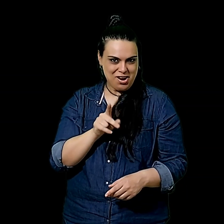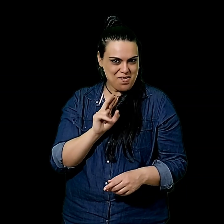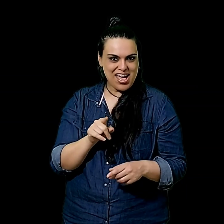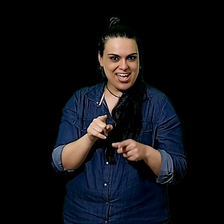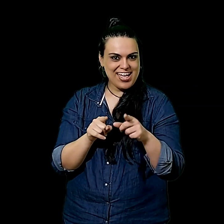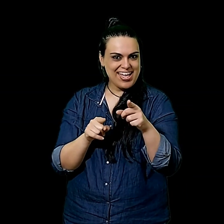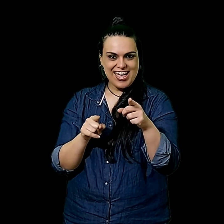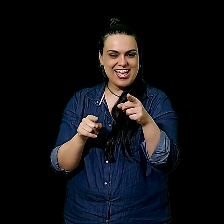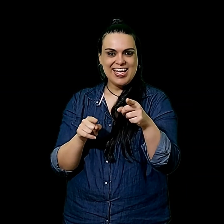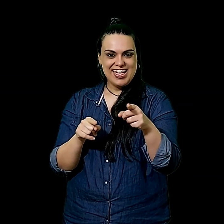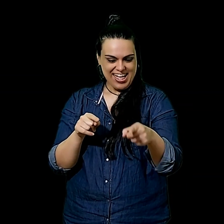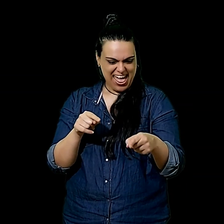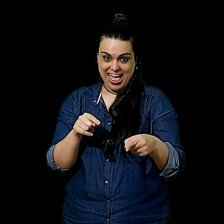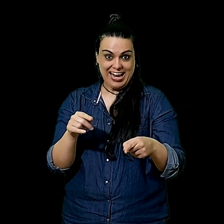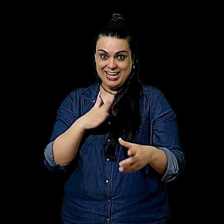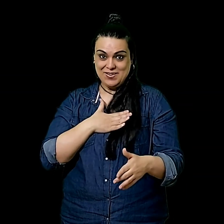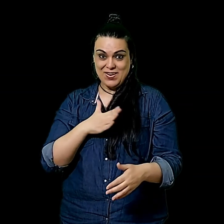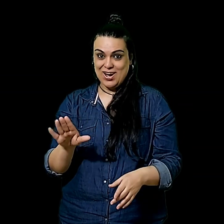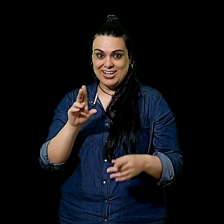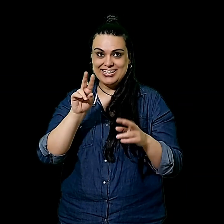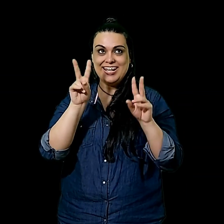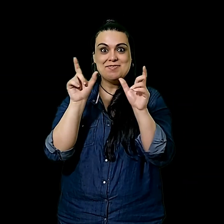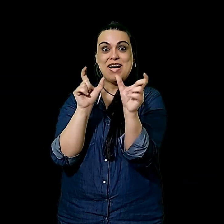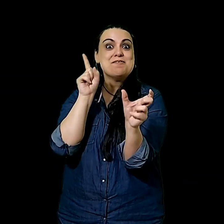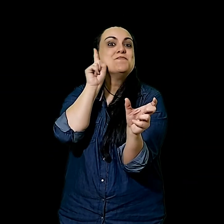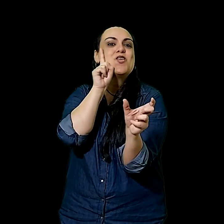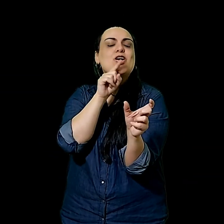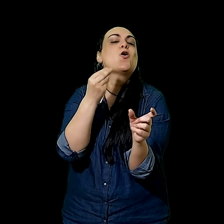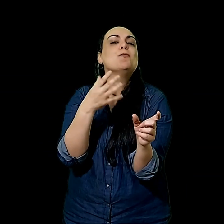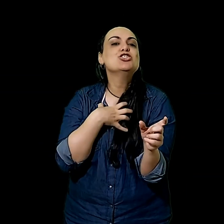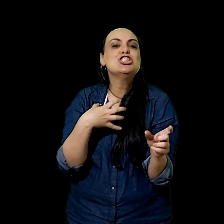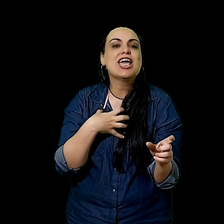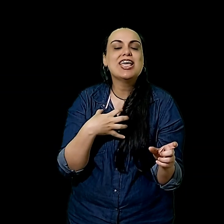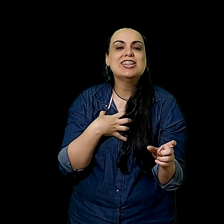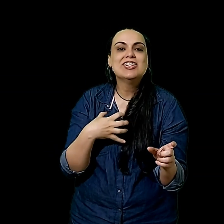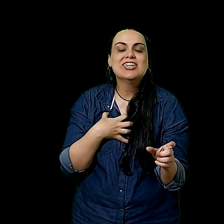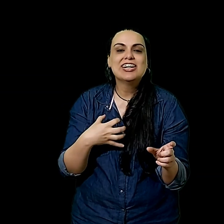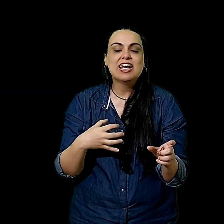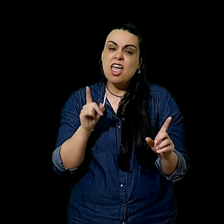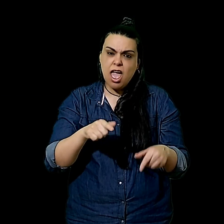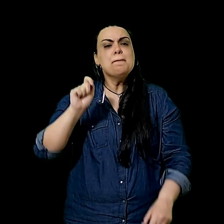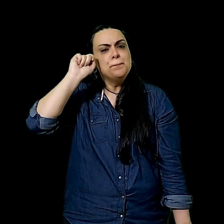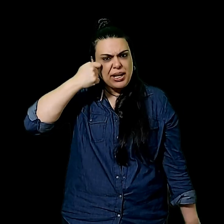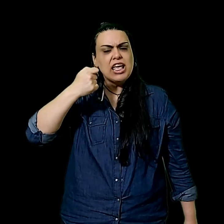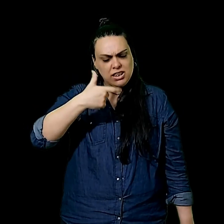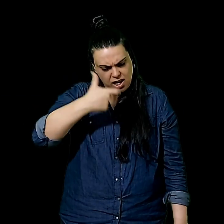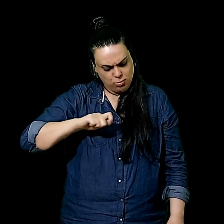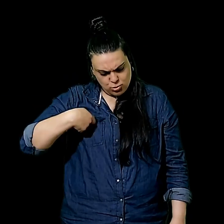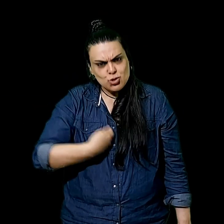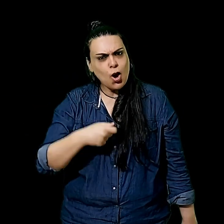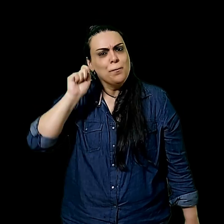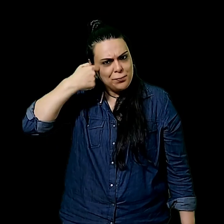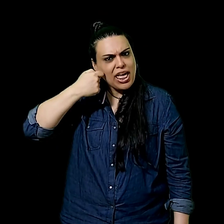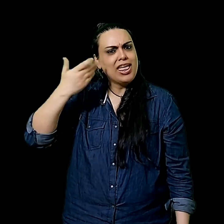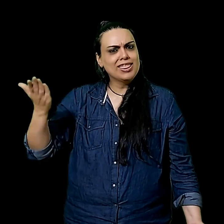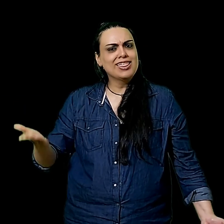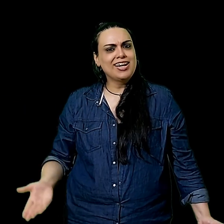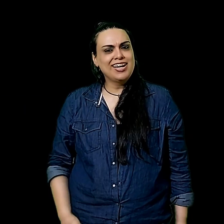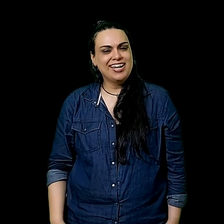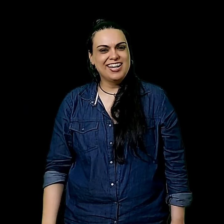né? Morena? Não. Quando ela fala moreno, eu digo, né? Como é que ia falar? Rita. É preta, né, minha filha? Isso.